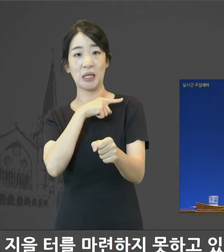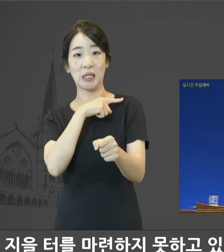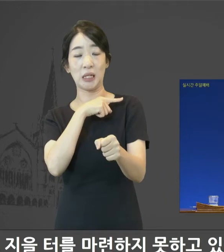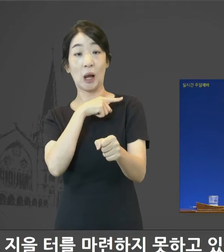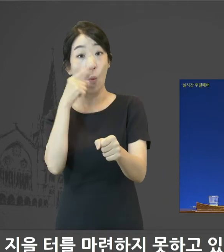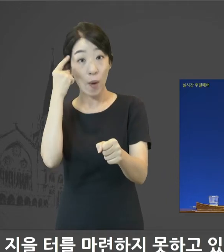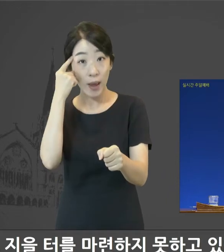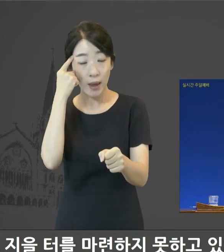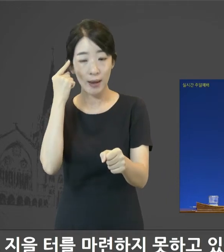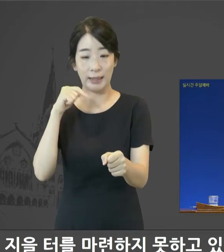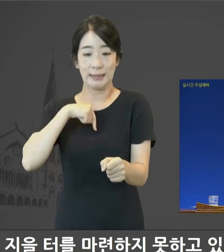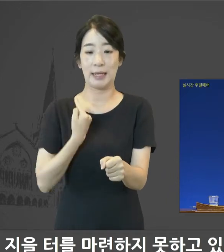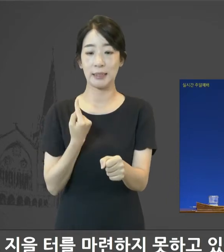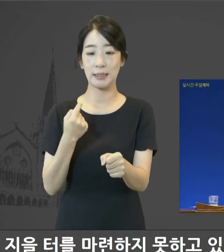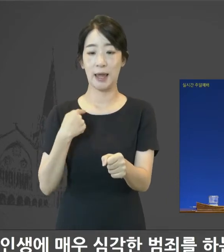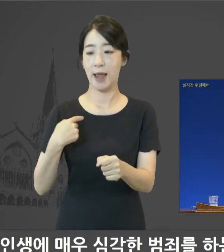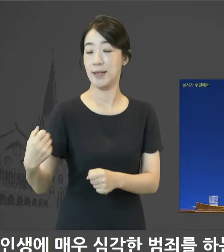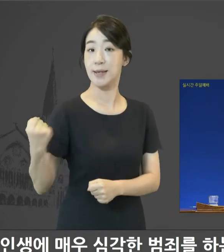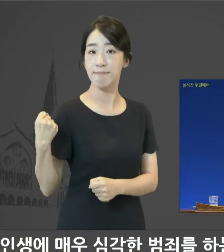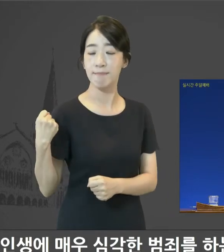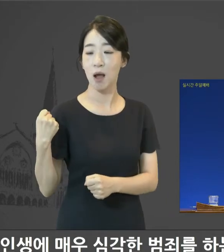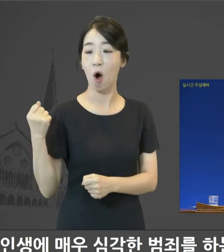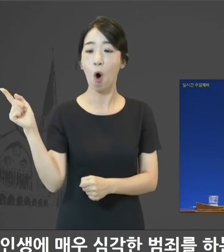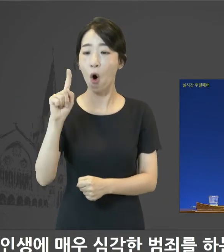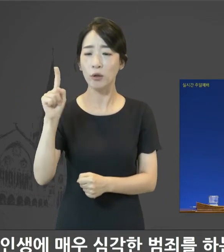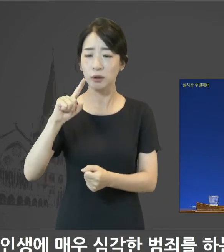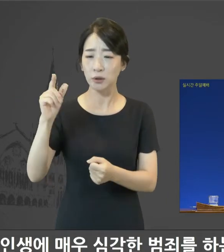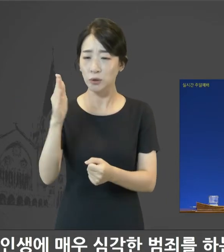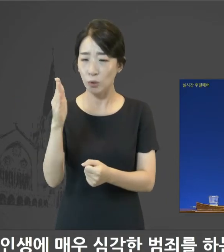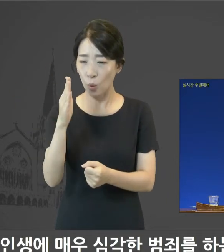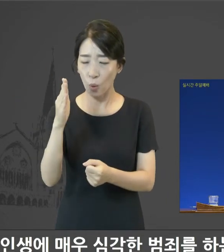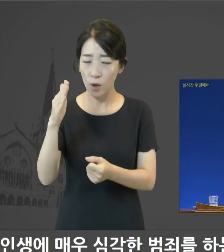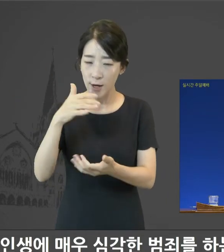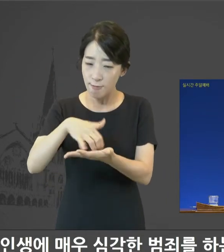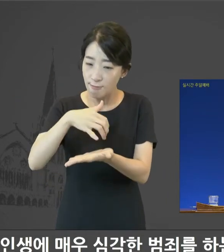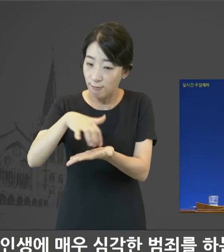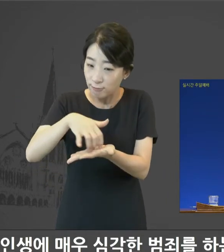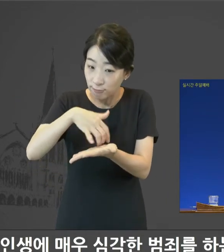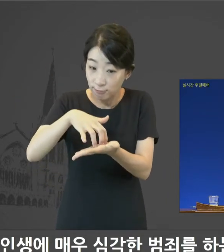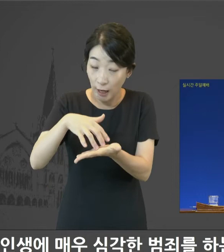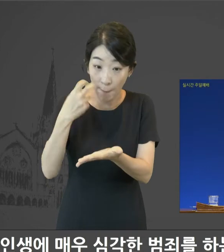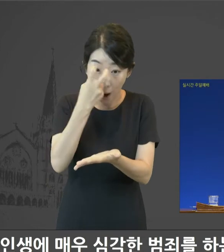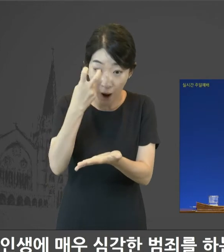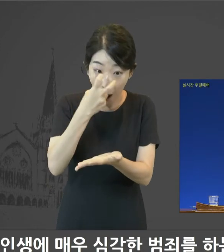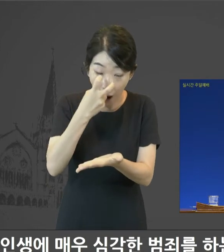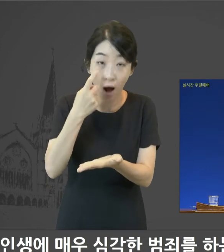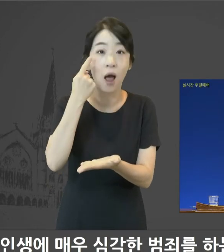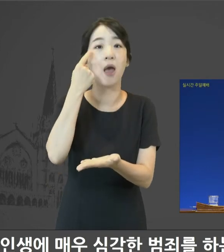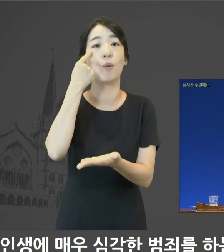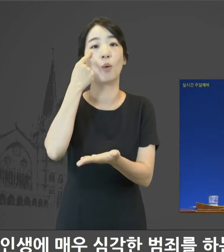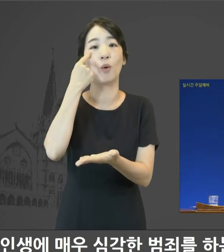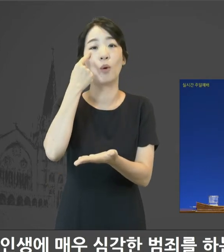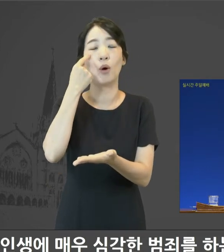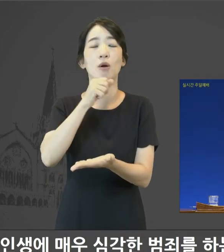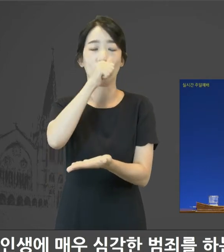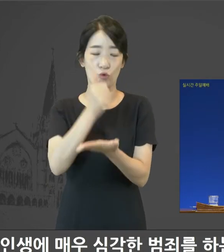자신의 세가, 내 세력이, 내 힘이 어느 정도 되는지 그거 가늠해보고 싶었거든요. 혼나죠.